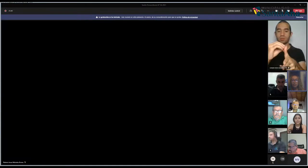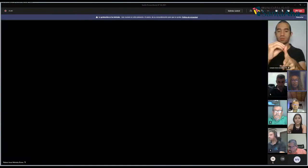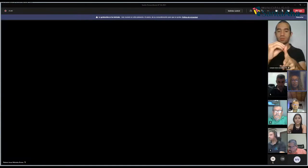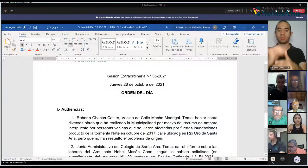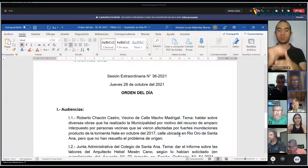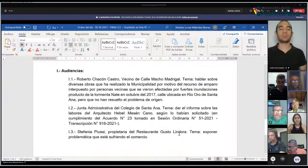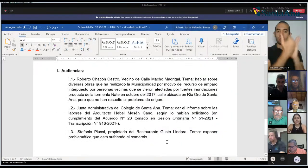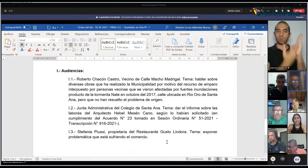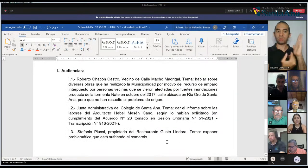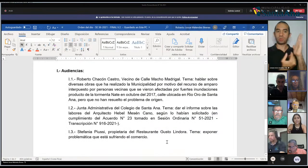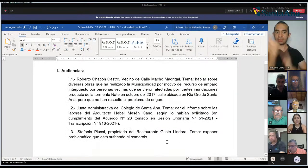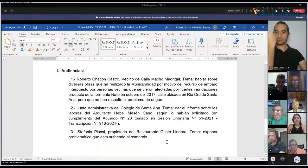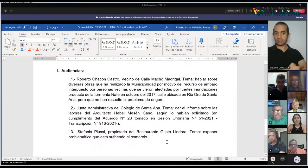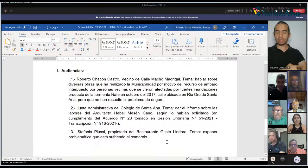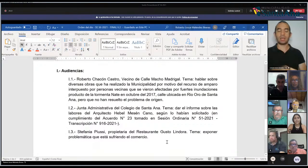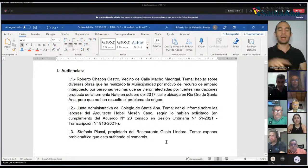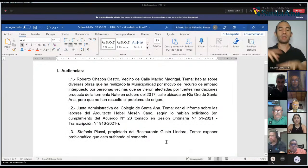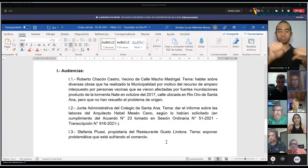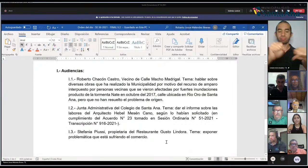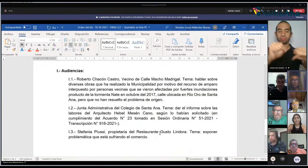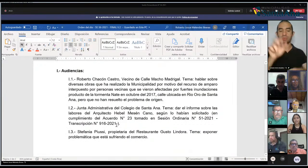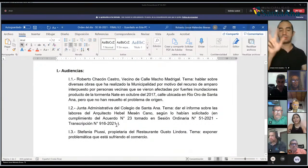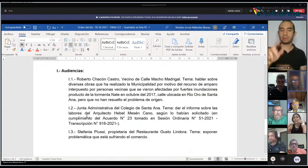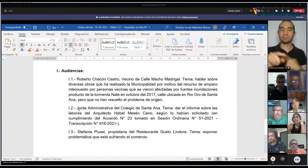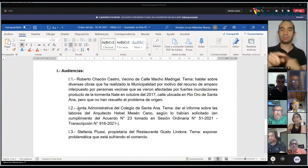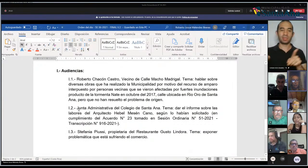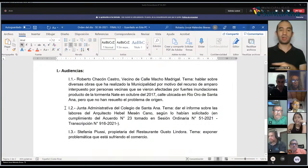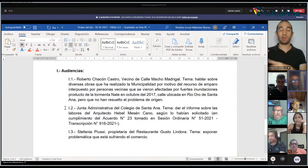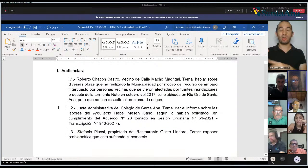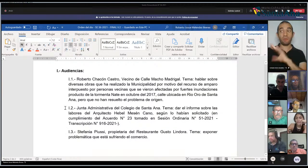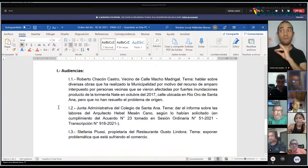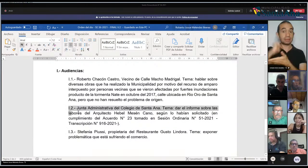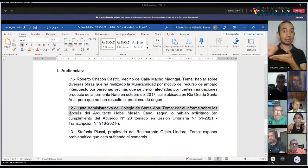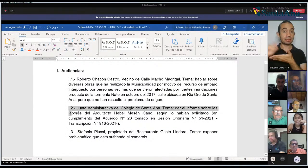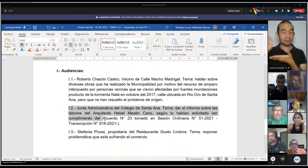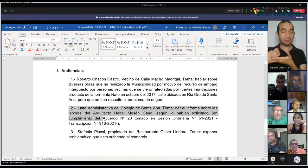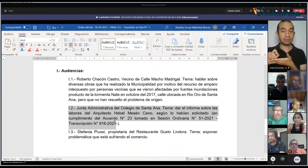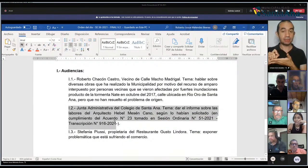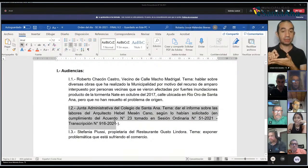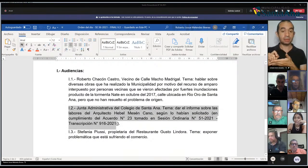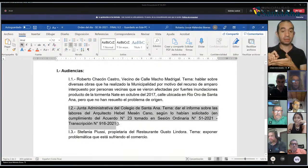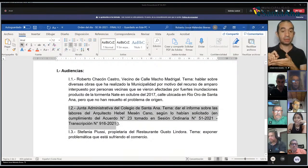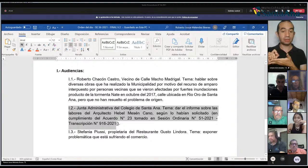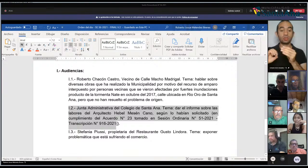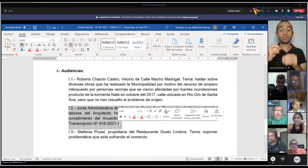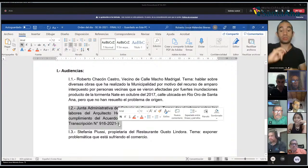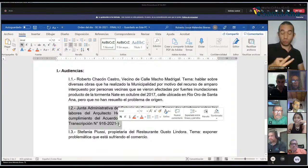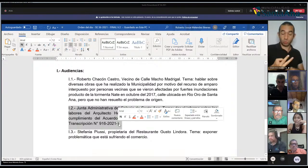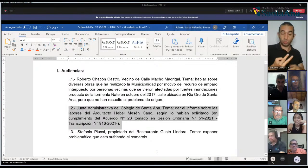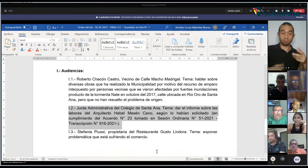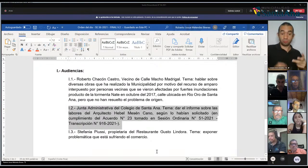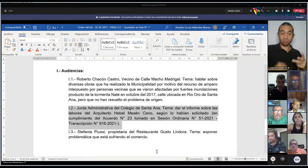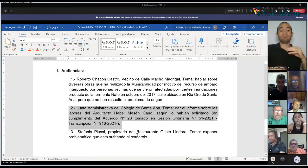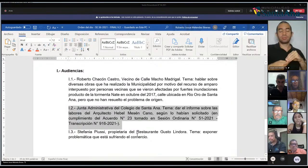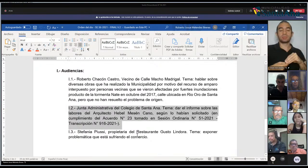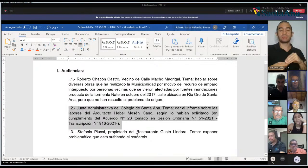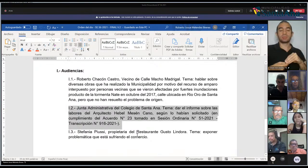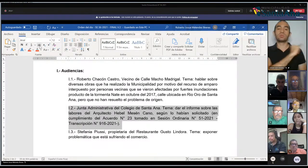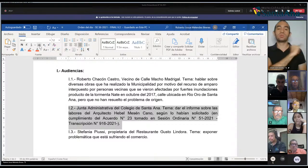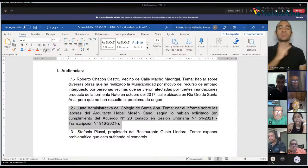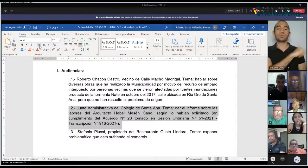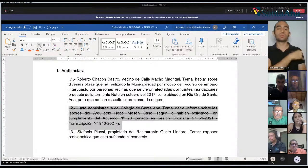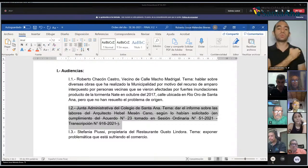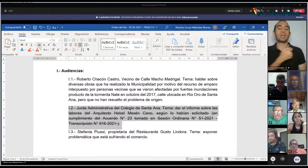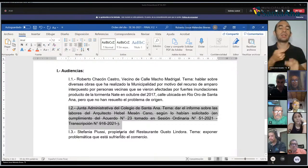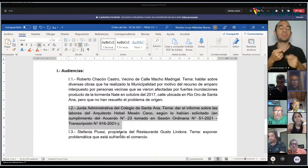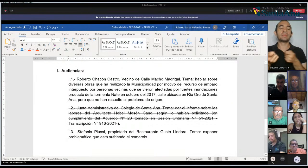audiencias pero me informa el señor secretario que en el punto número 2 los señores de la junta administrativa del colegio de